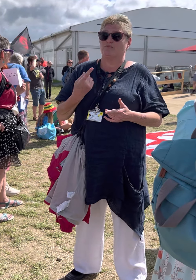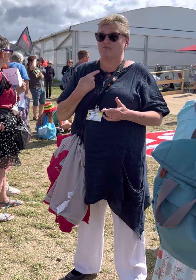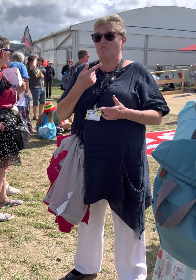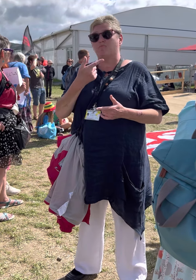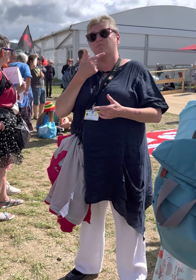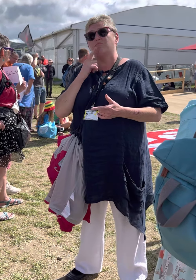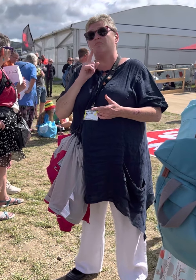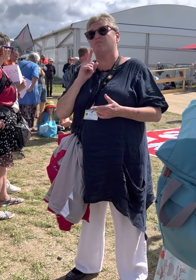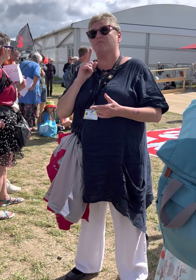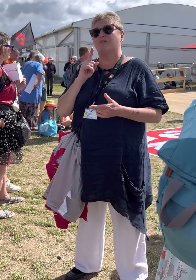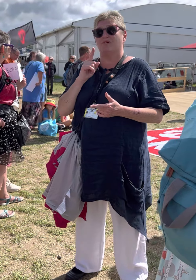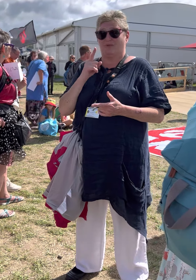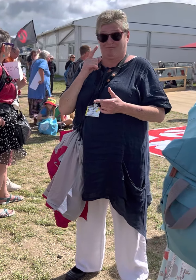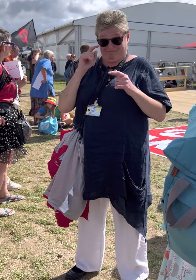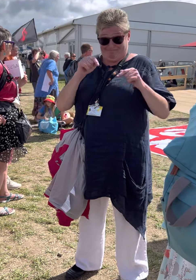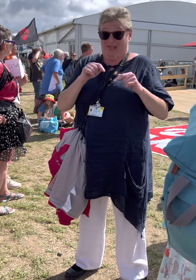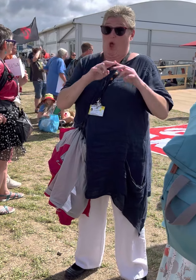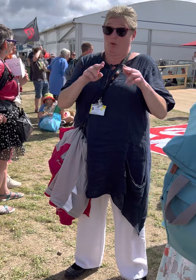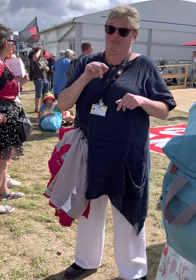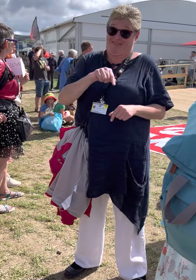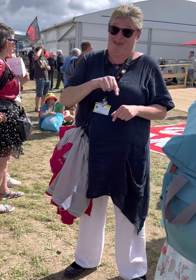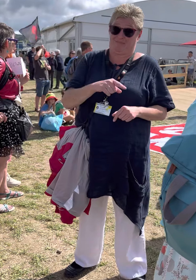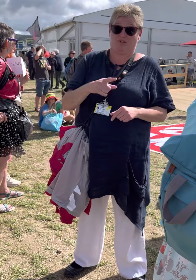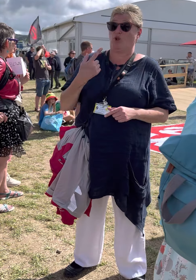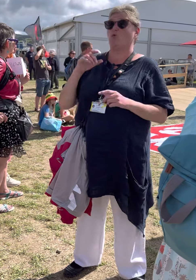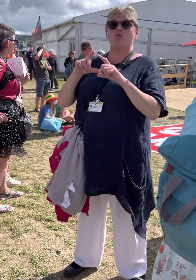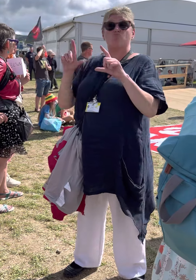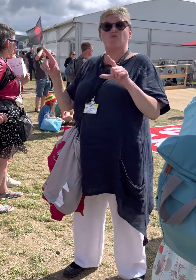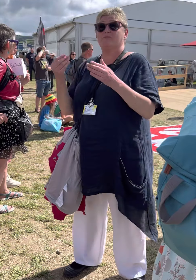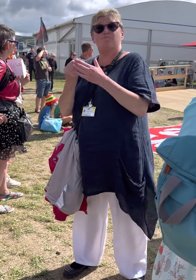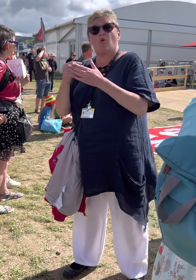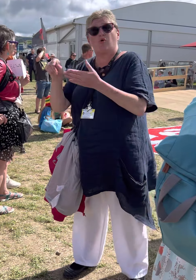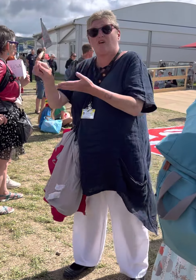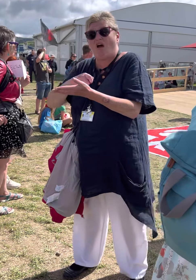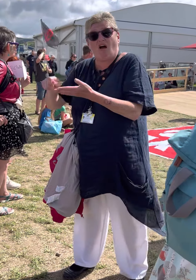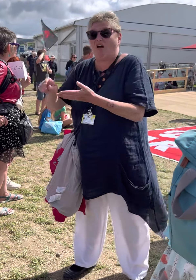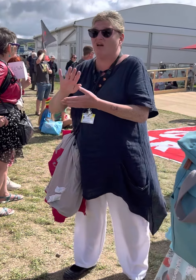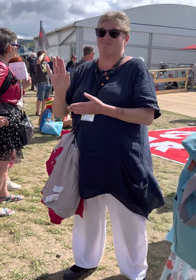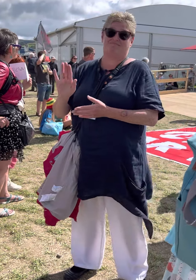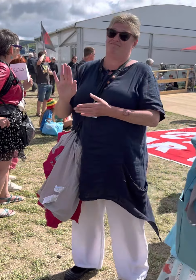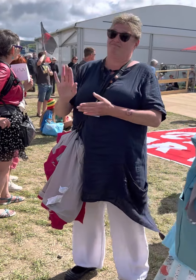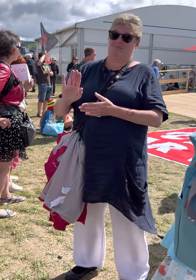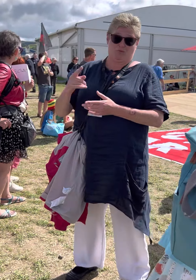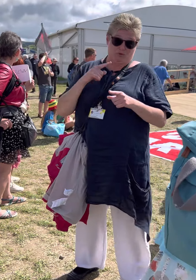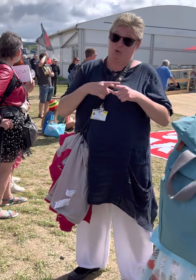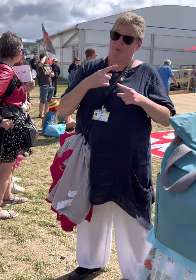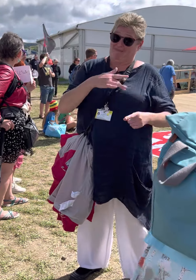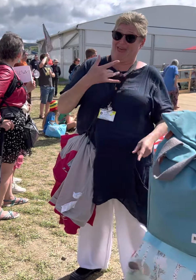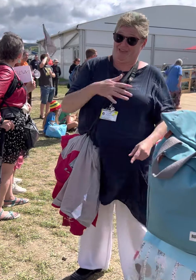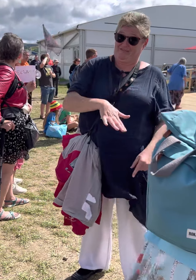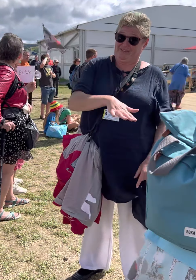gartrefi i'r bobl hynny. Nid just brics, nid just mortar. Dyna be ni'n sôn am.